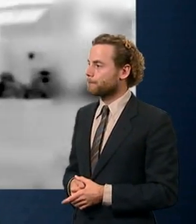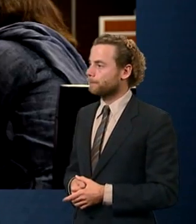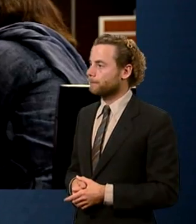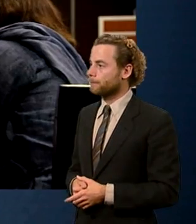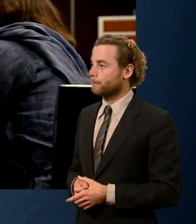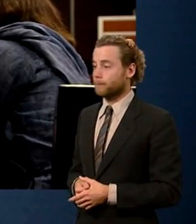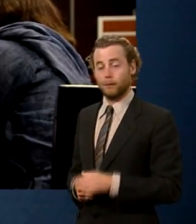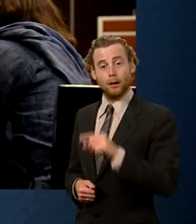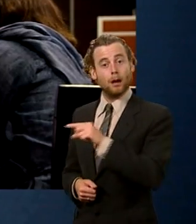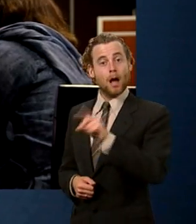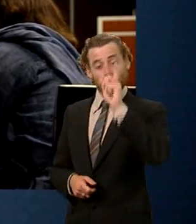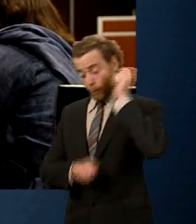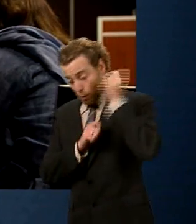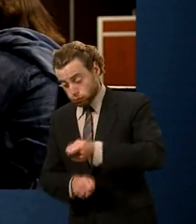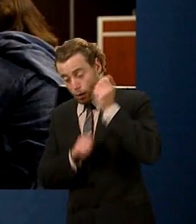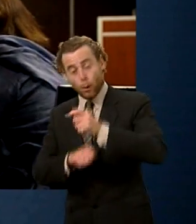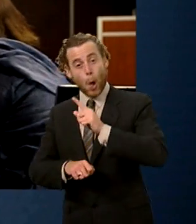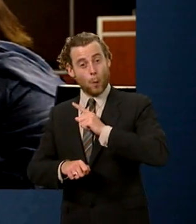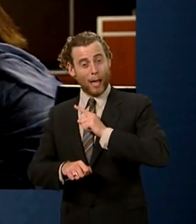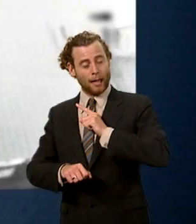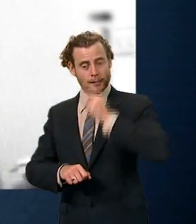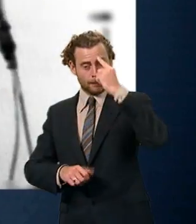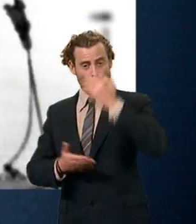These people are defending themselves while being fired at.